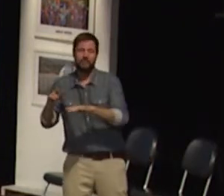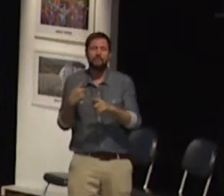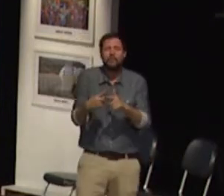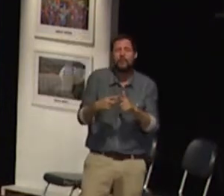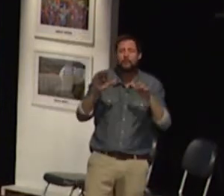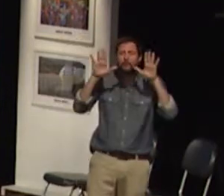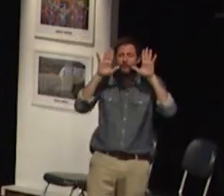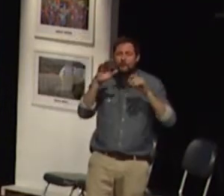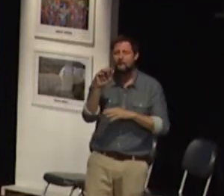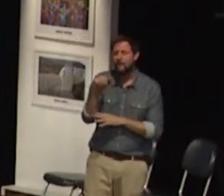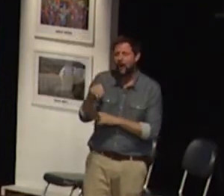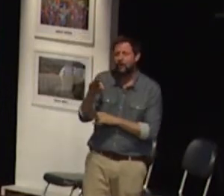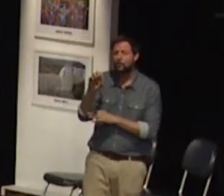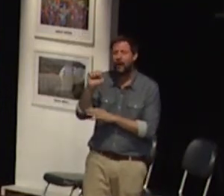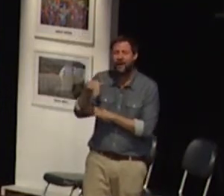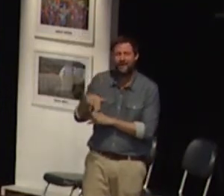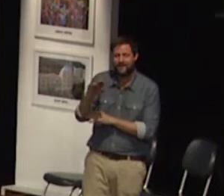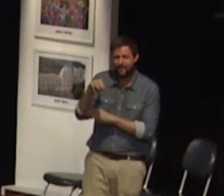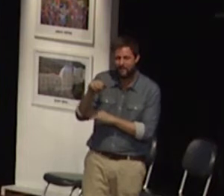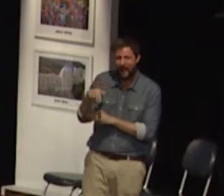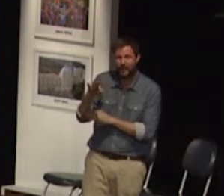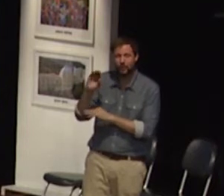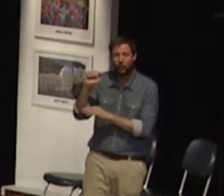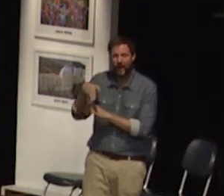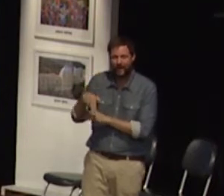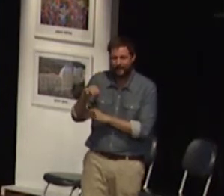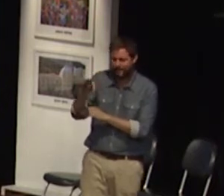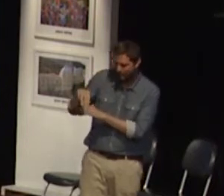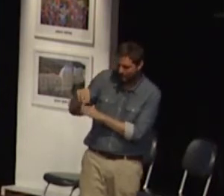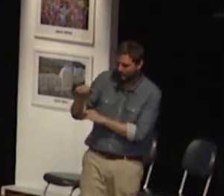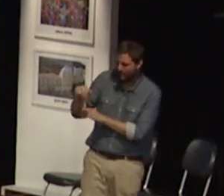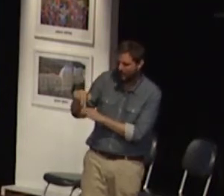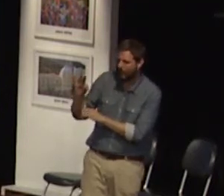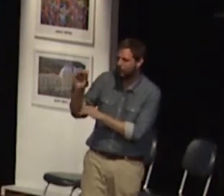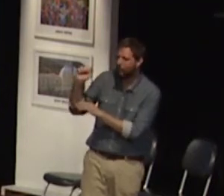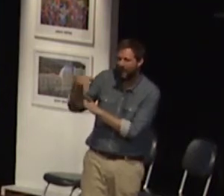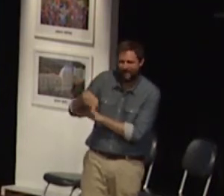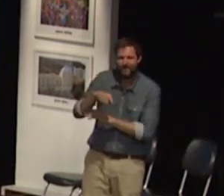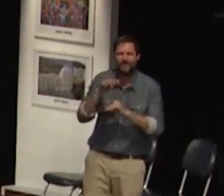as adequações que são precisas, mas Mantuan,